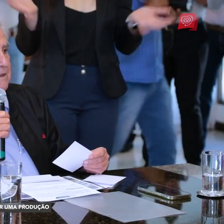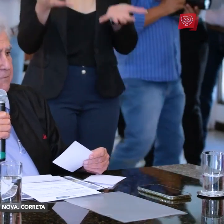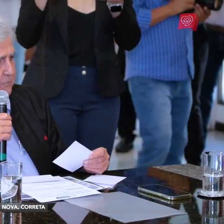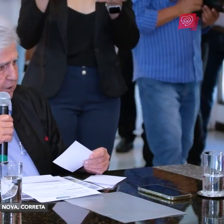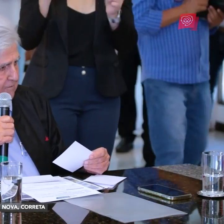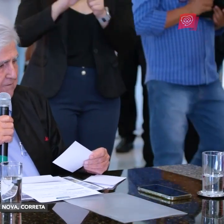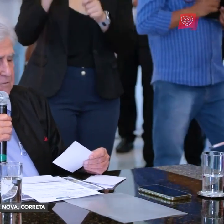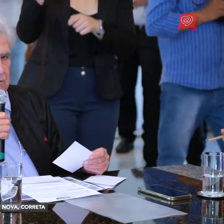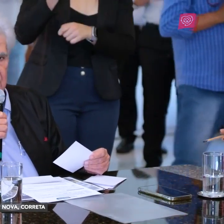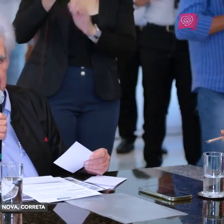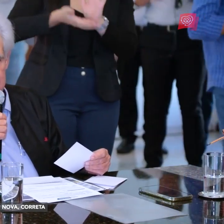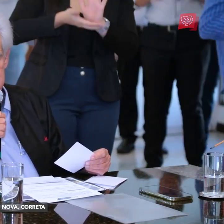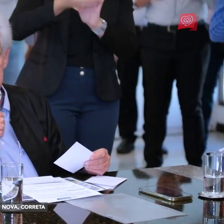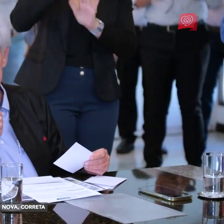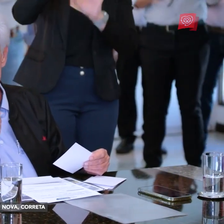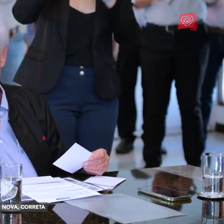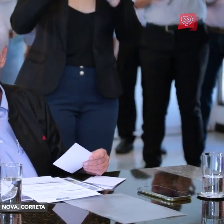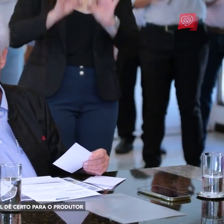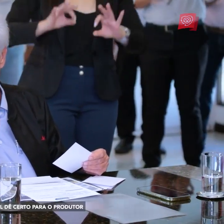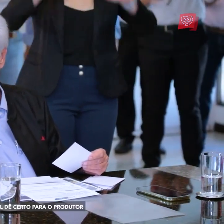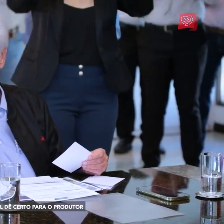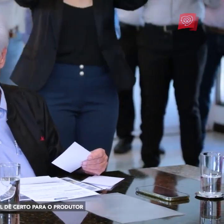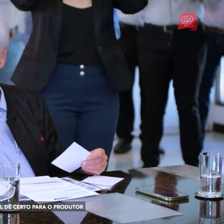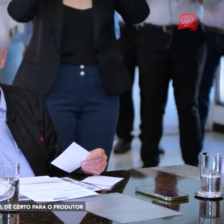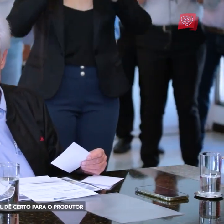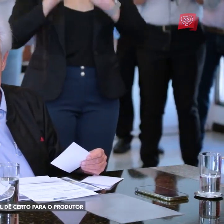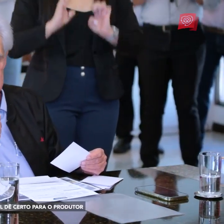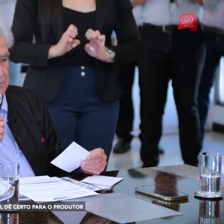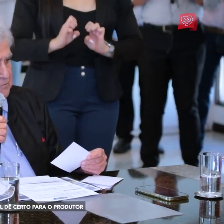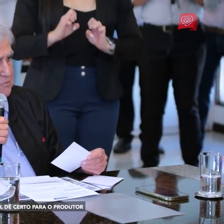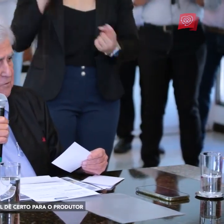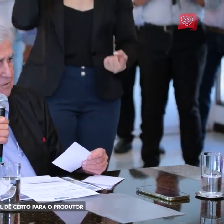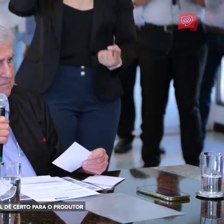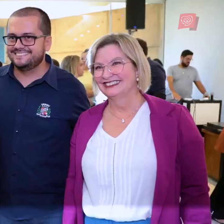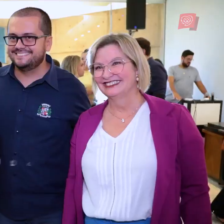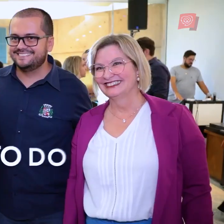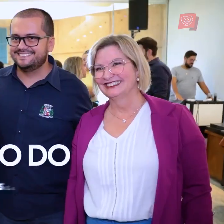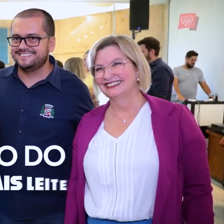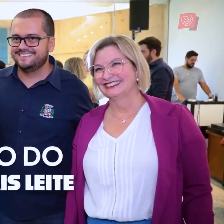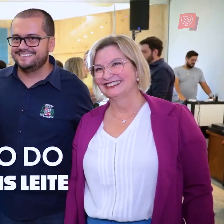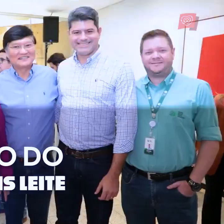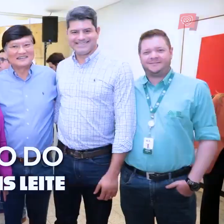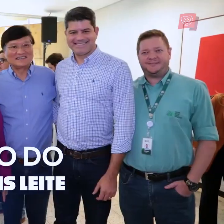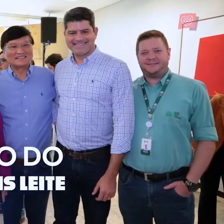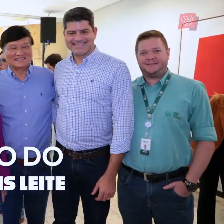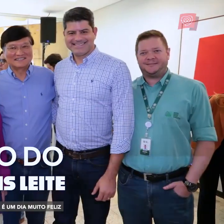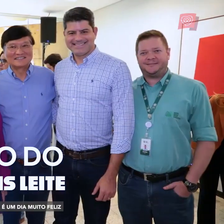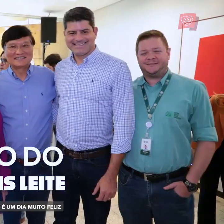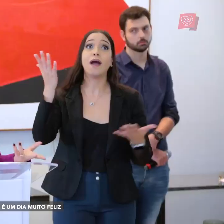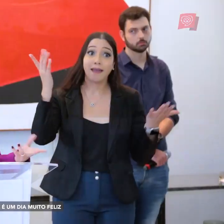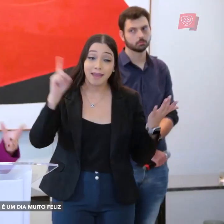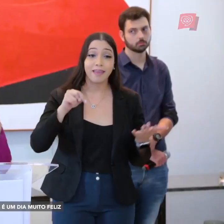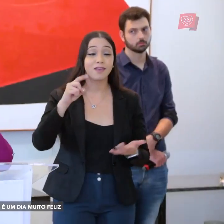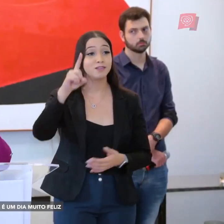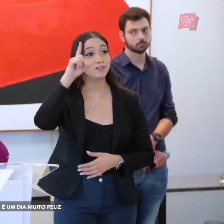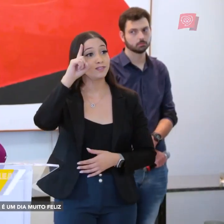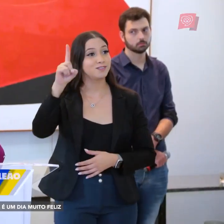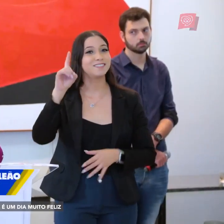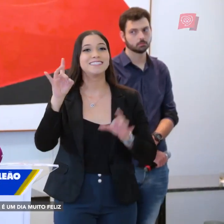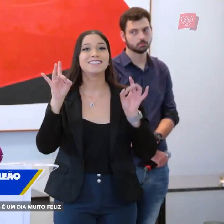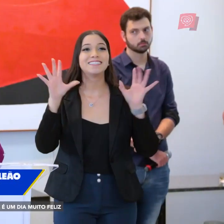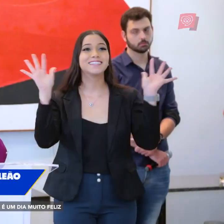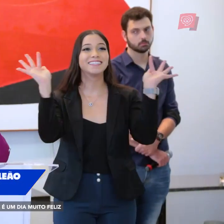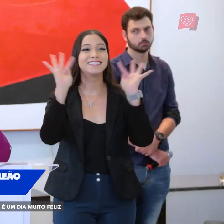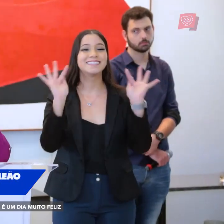produção nova, correta, que no final dê certo ao produtor. Hoje é um dia